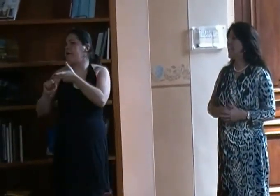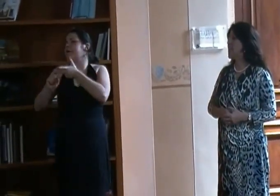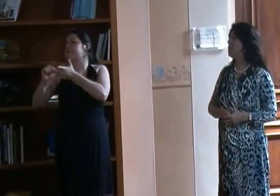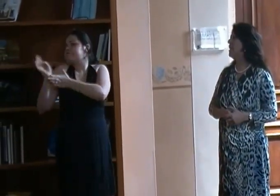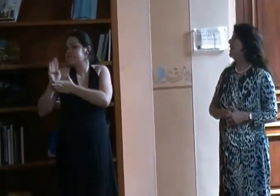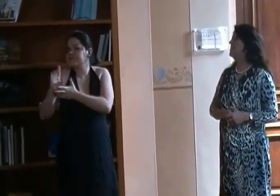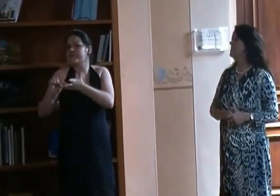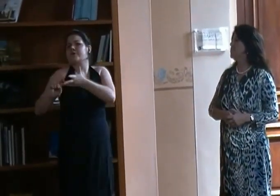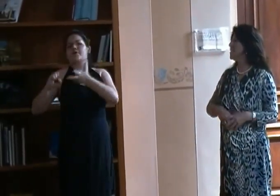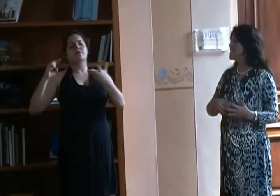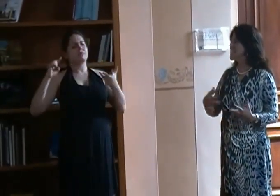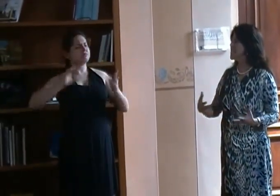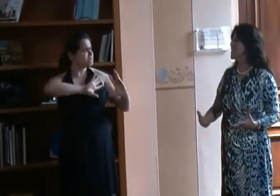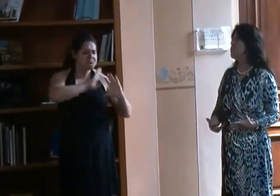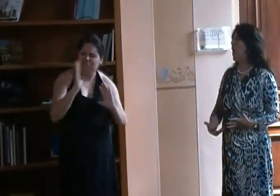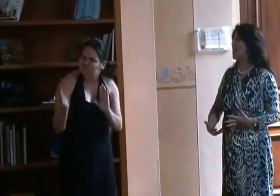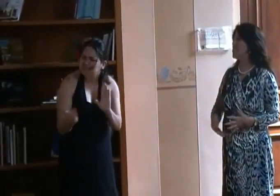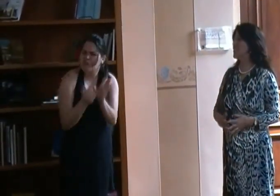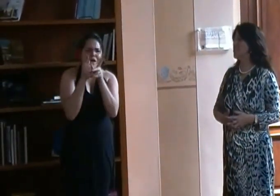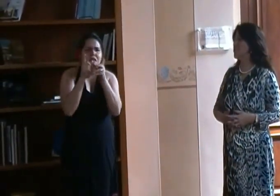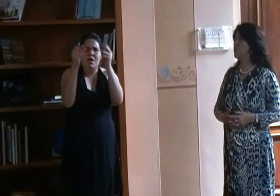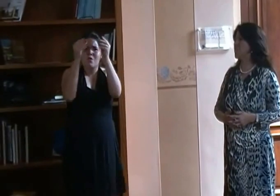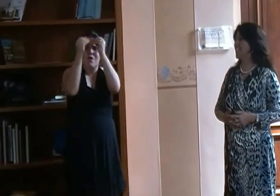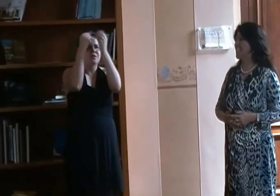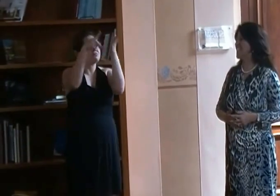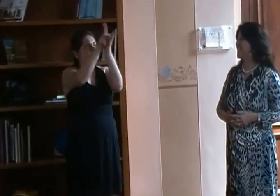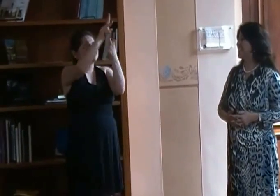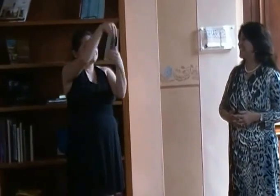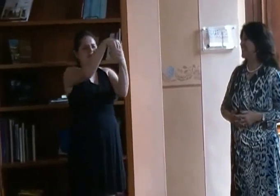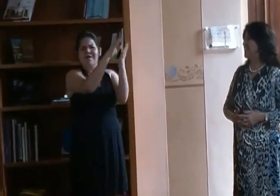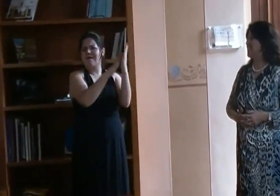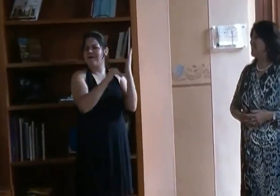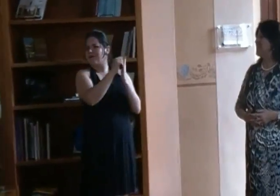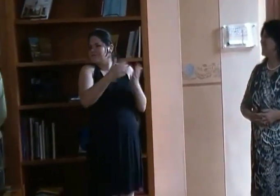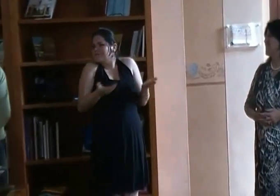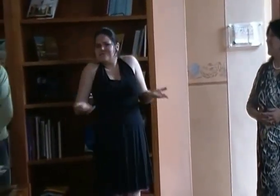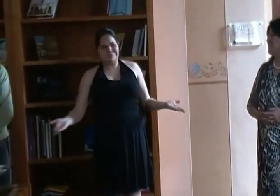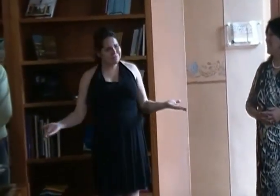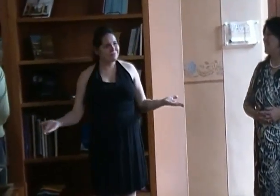fotografia, cinema, todas as linguagens artísticas.